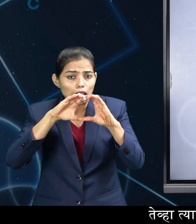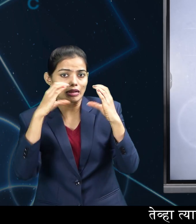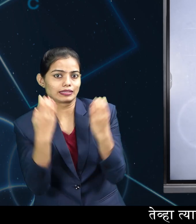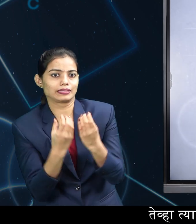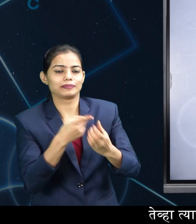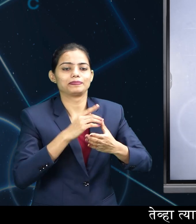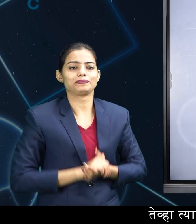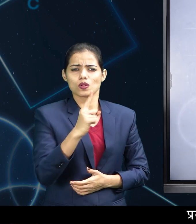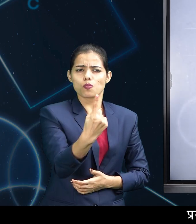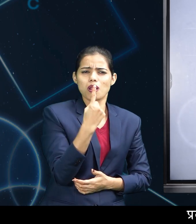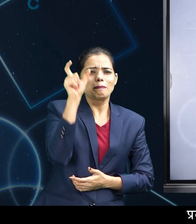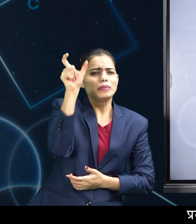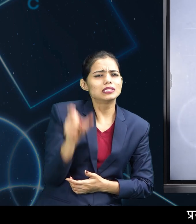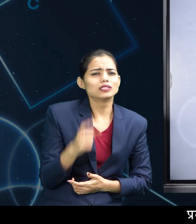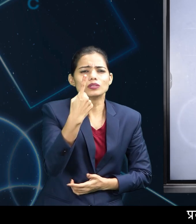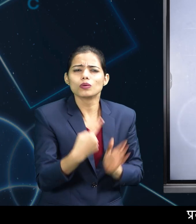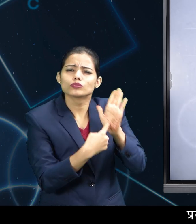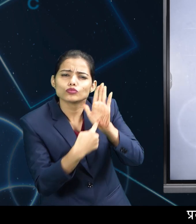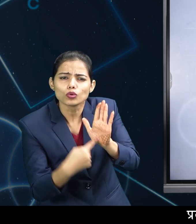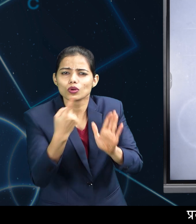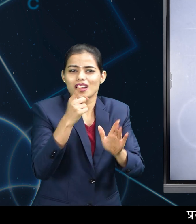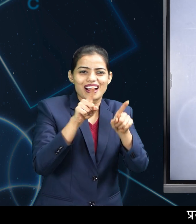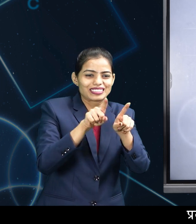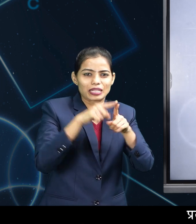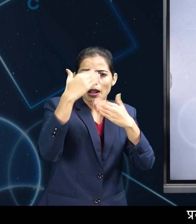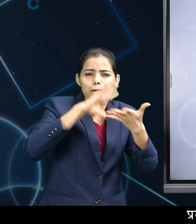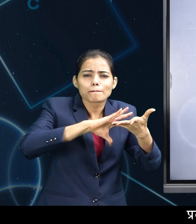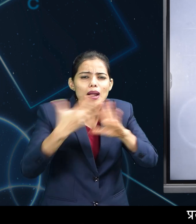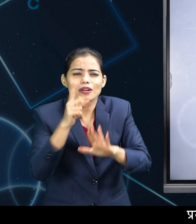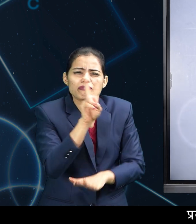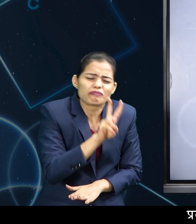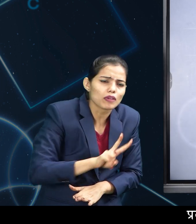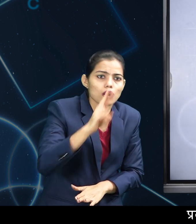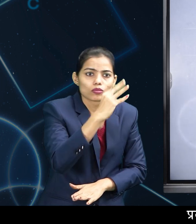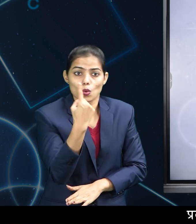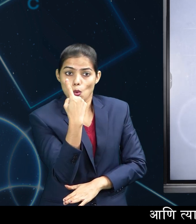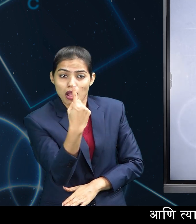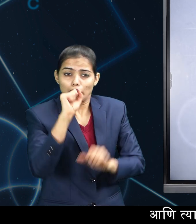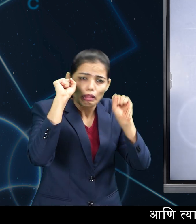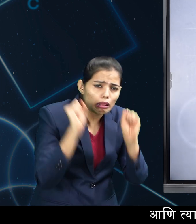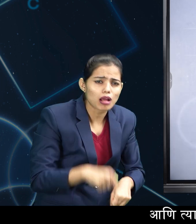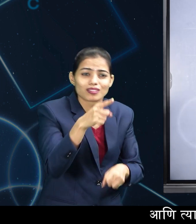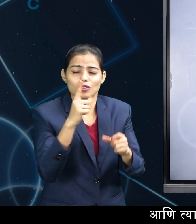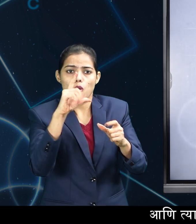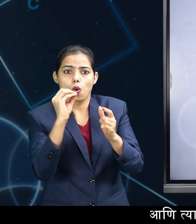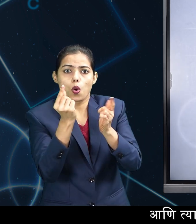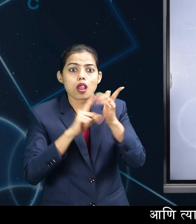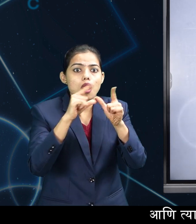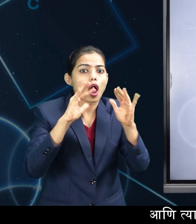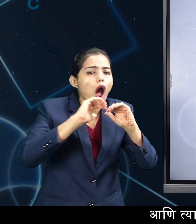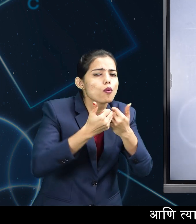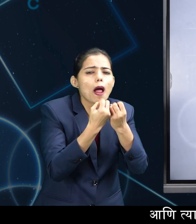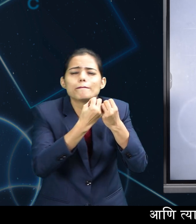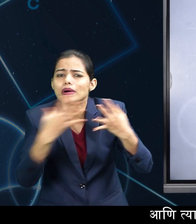केले जाते. प्रत्येक गट एक विशिष्ट श्रेणी दर्शवतो आणि त्या श्रेणीत किती